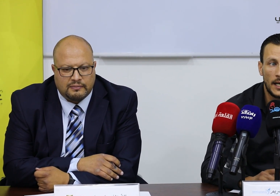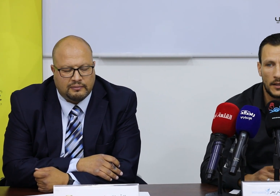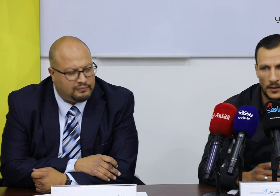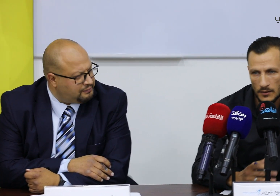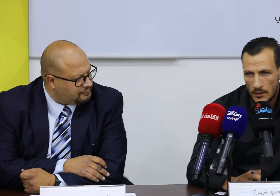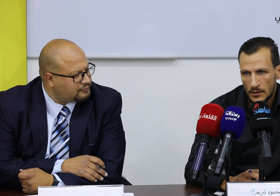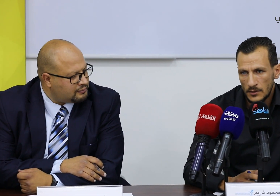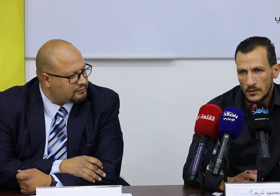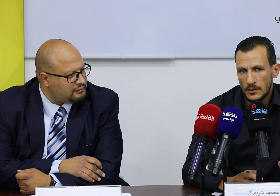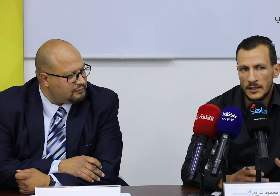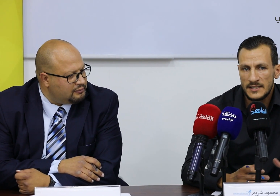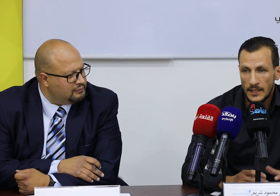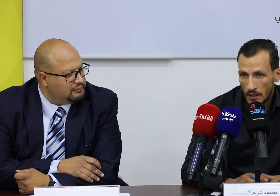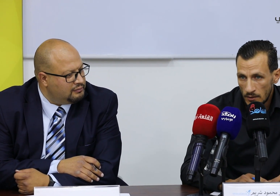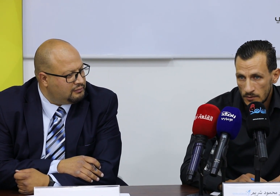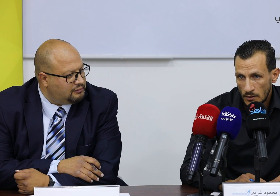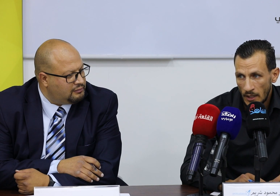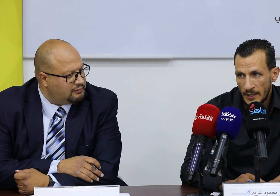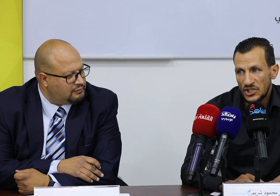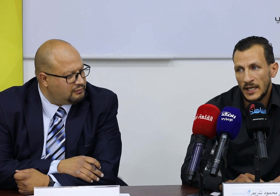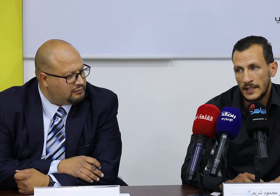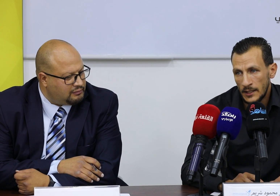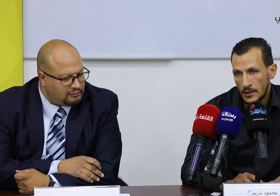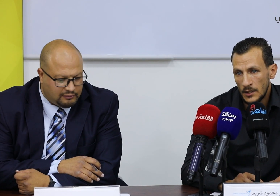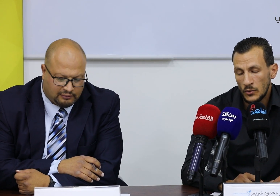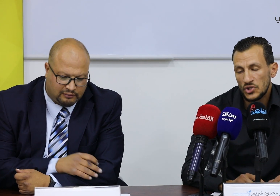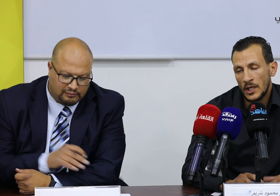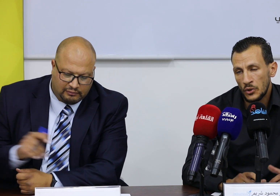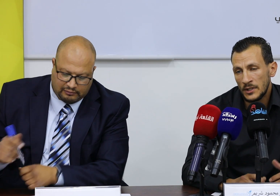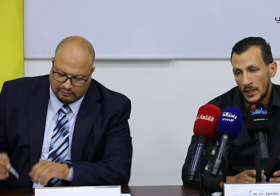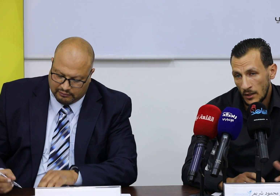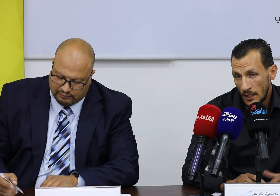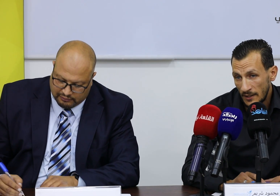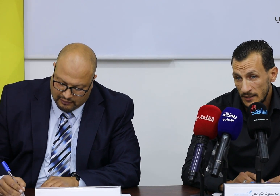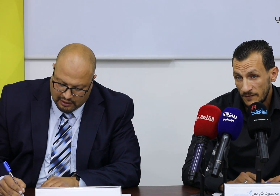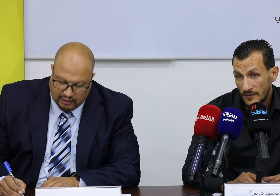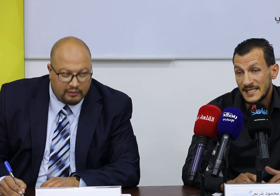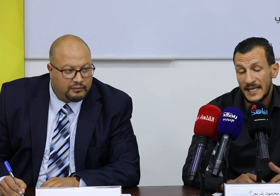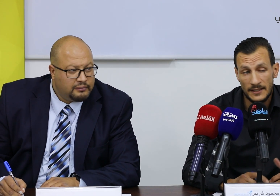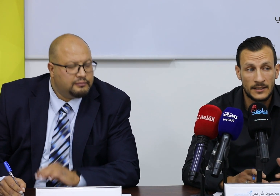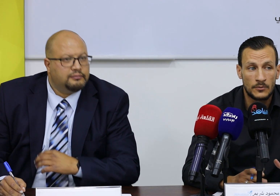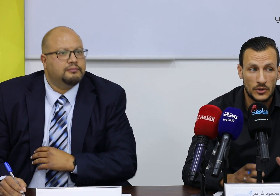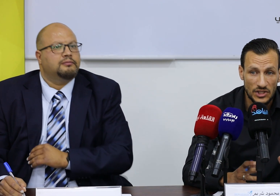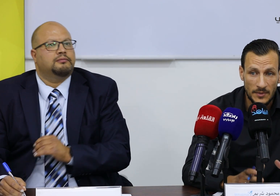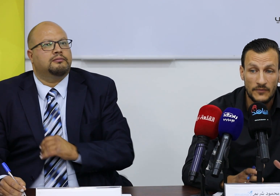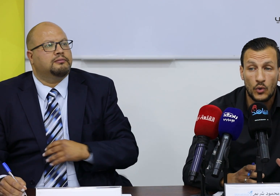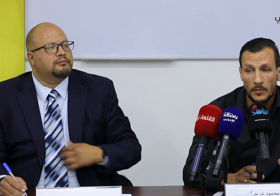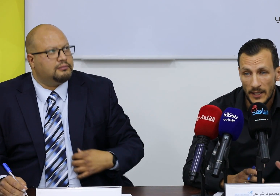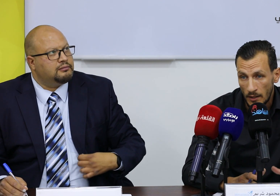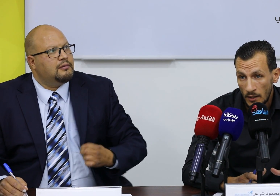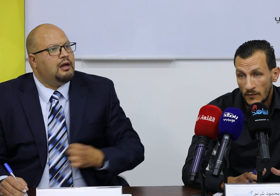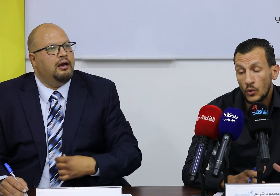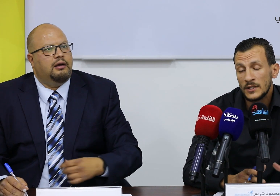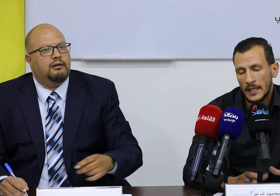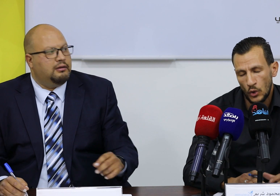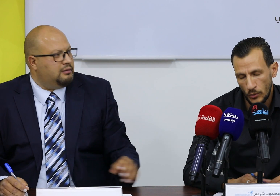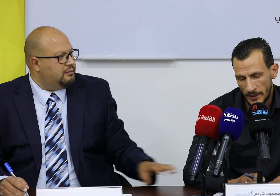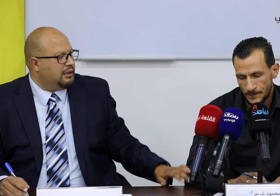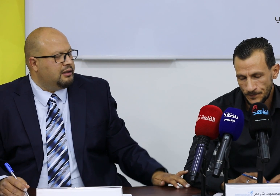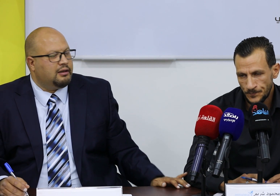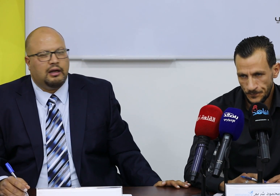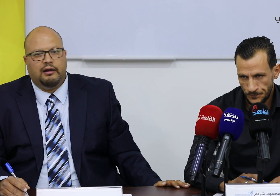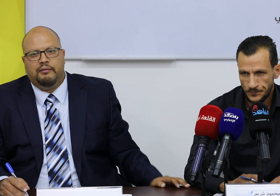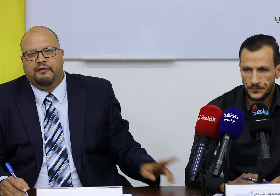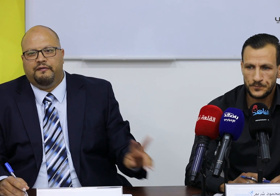المواقع الاكثر زيارة، حنشتغل عليها وان شاء الله نقدر نحقق هذا الهدف لزيادة عدد المترجمين في كل مكان، في كل دائرة